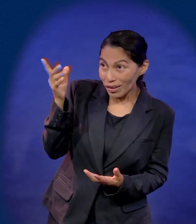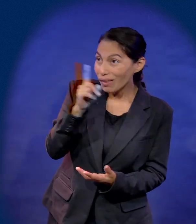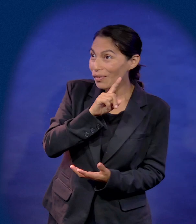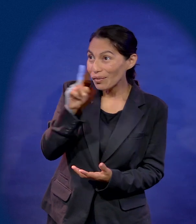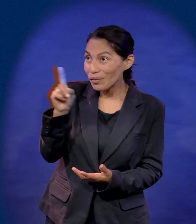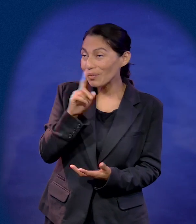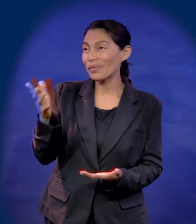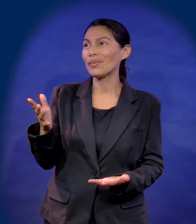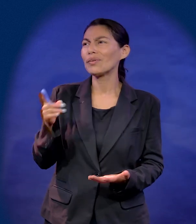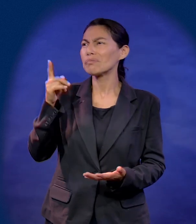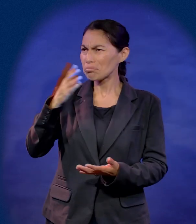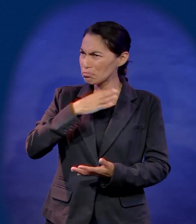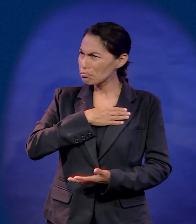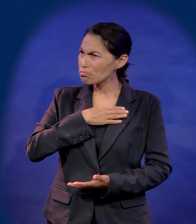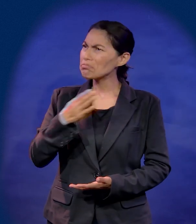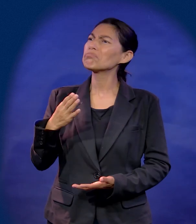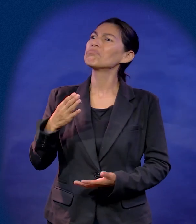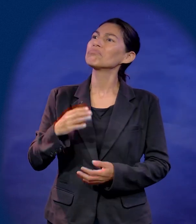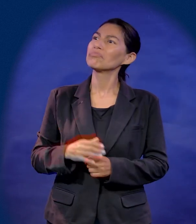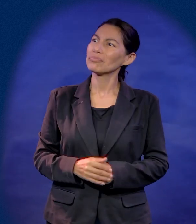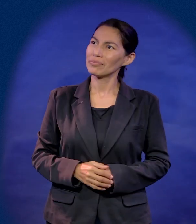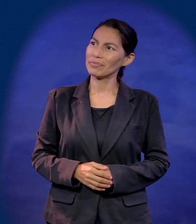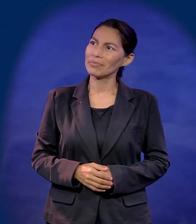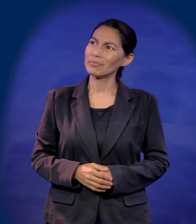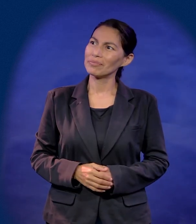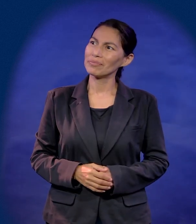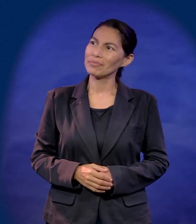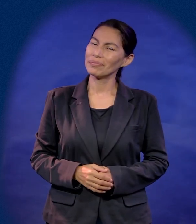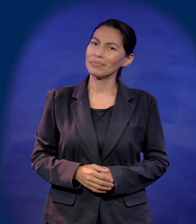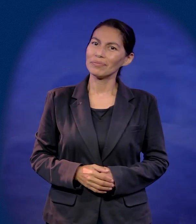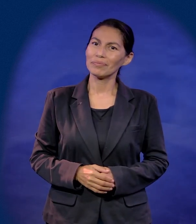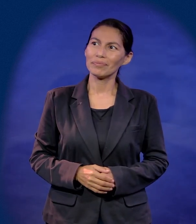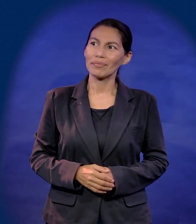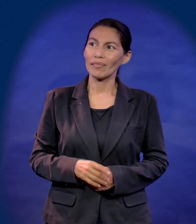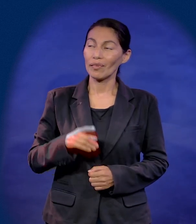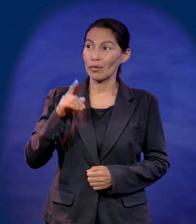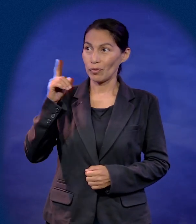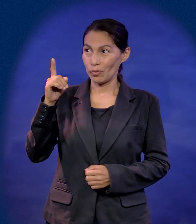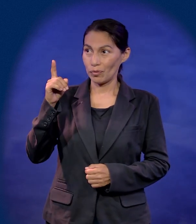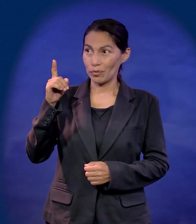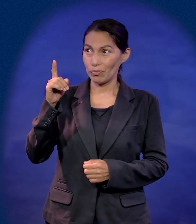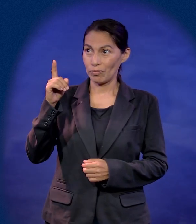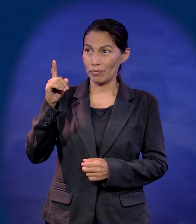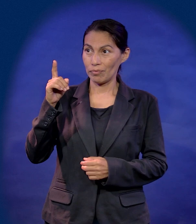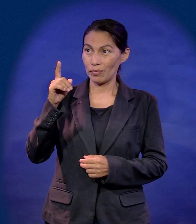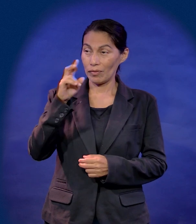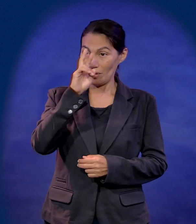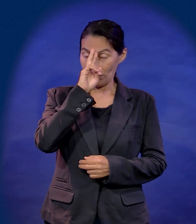Dios maravilloso. No se te olvida. Eres bueno.